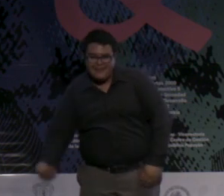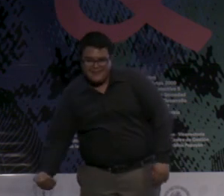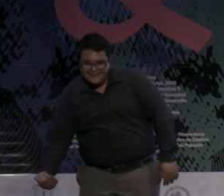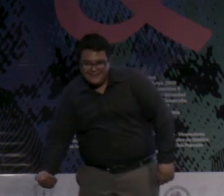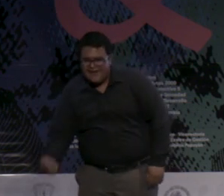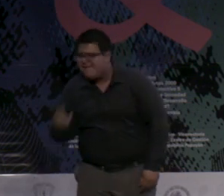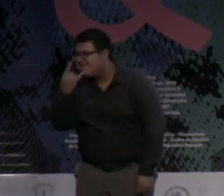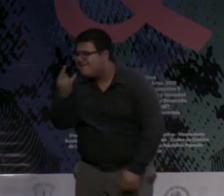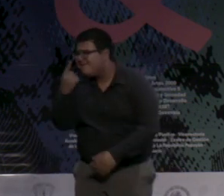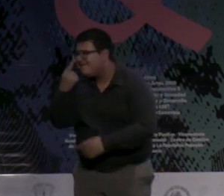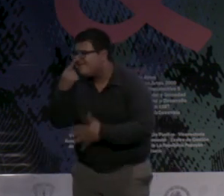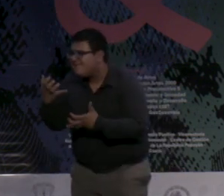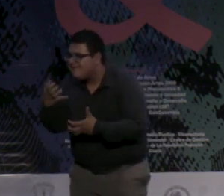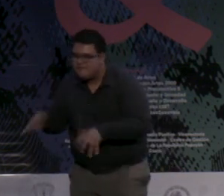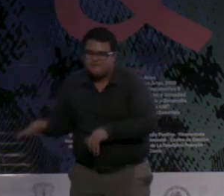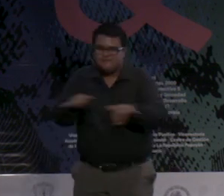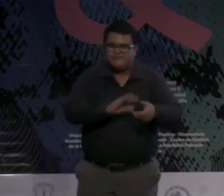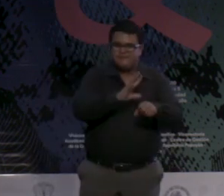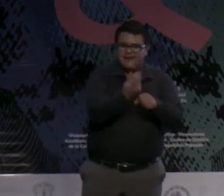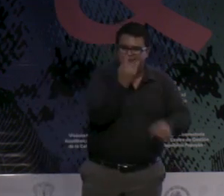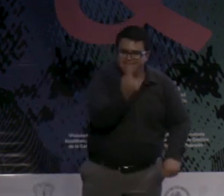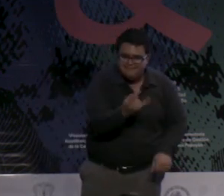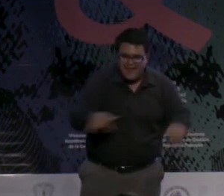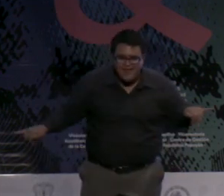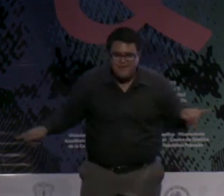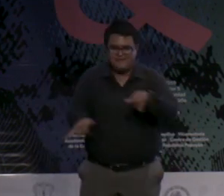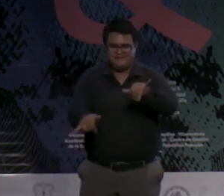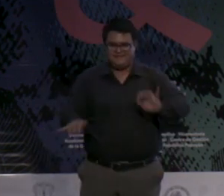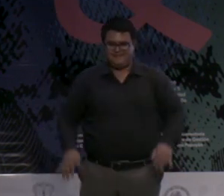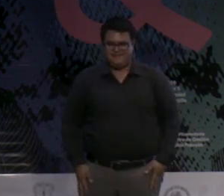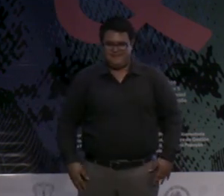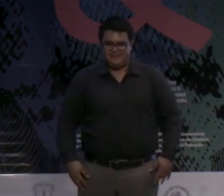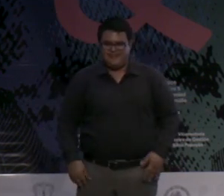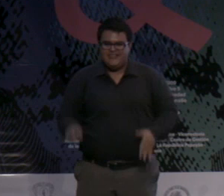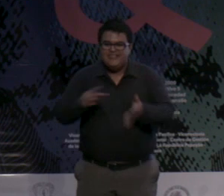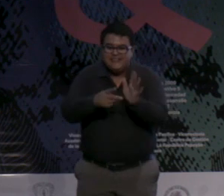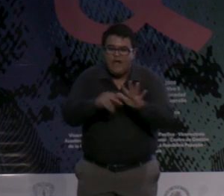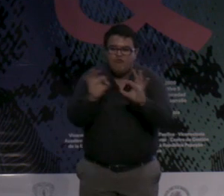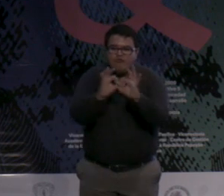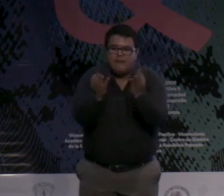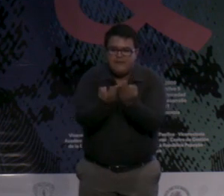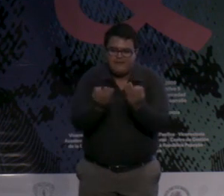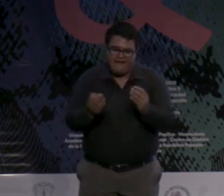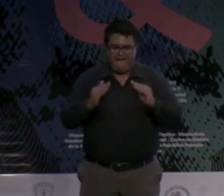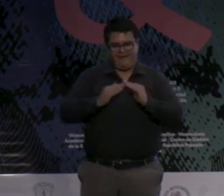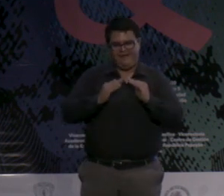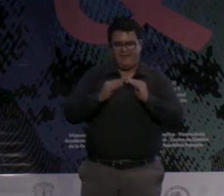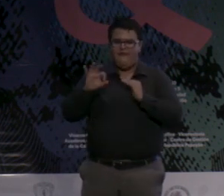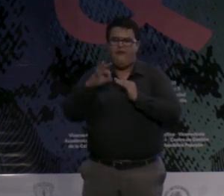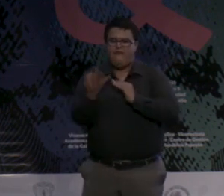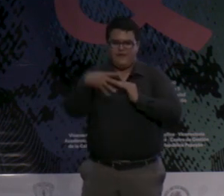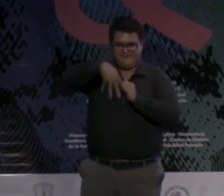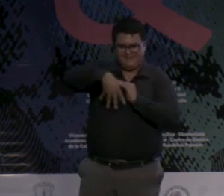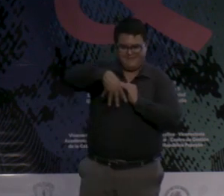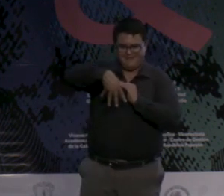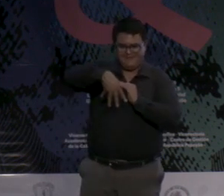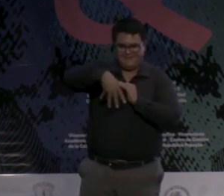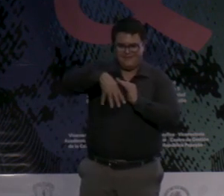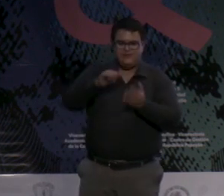edad. Es lo mismo, la familia frente a una casa, tratando de tener un espacio para